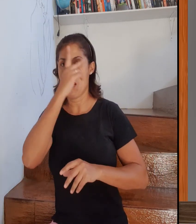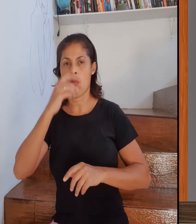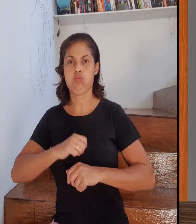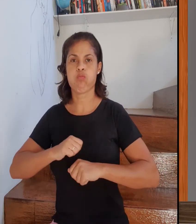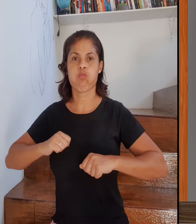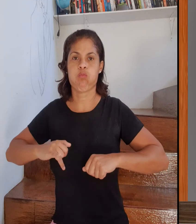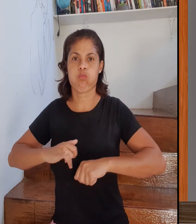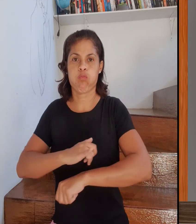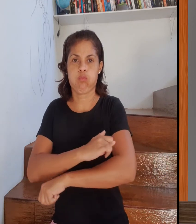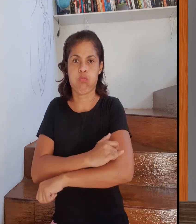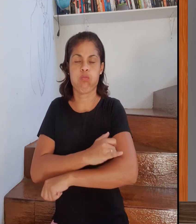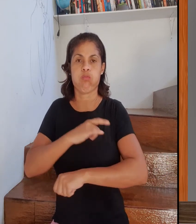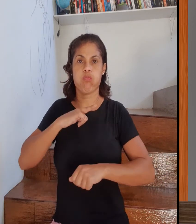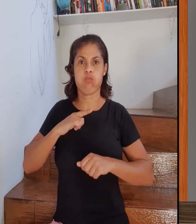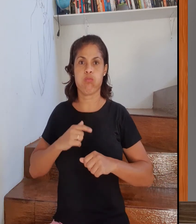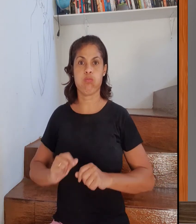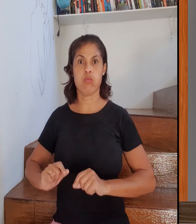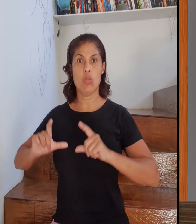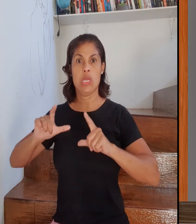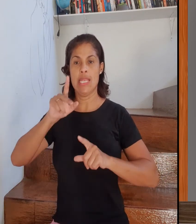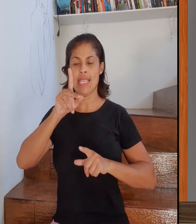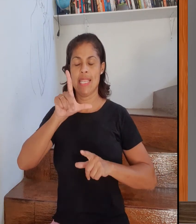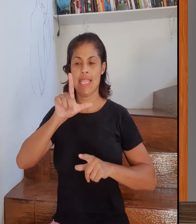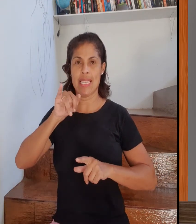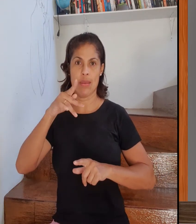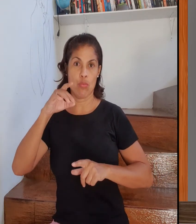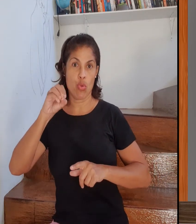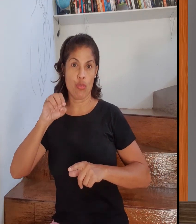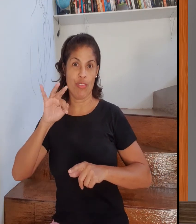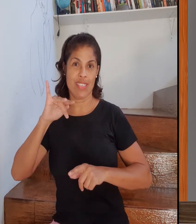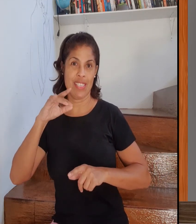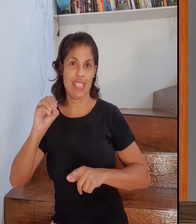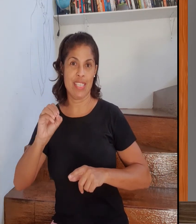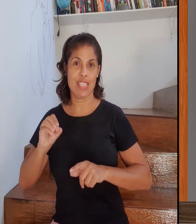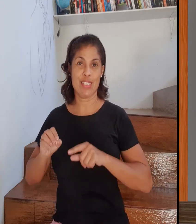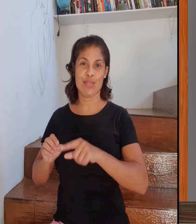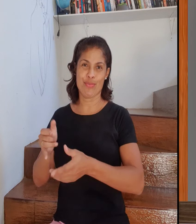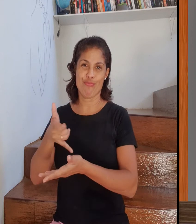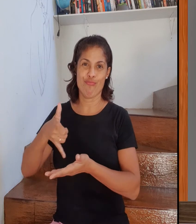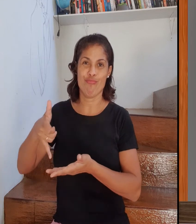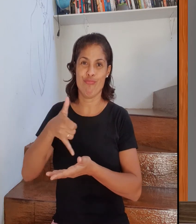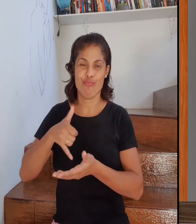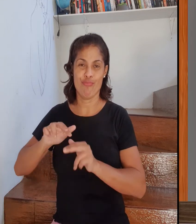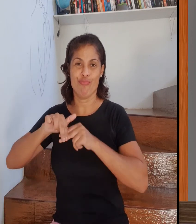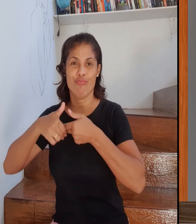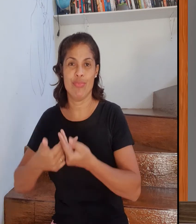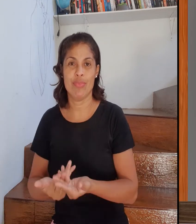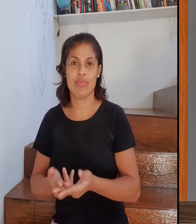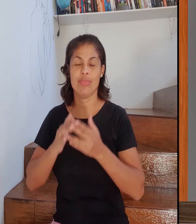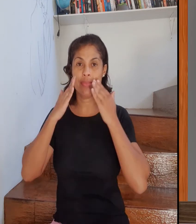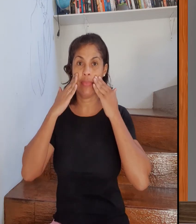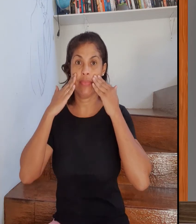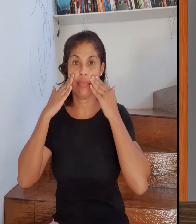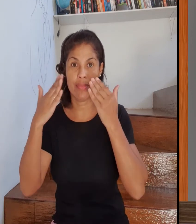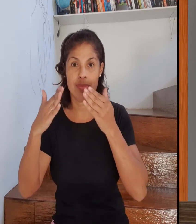obesas, ocorre o acúmulo de fármacos lipofílicos no tecido adiposo, com aumento do volume aparente de distribuição